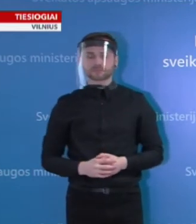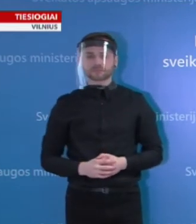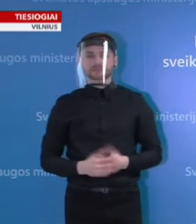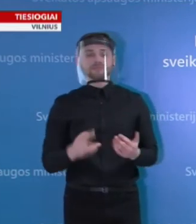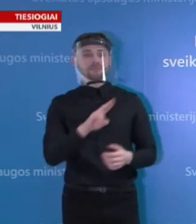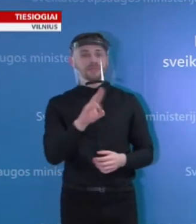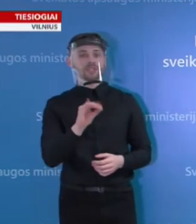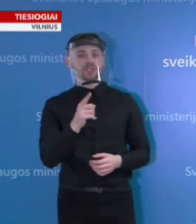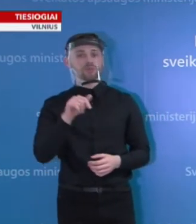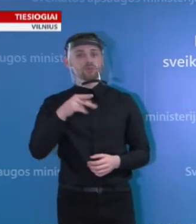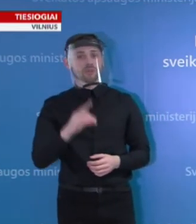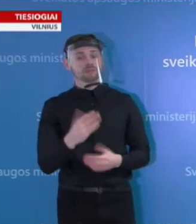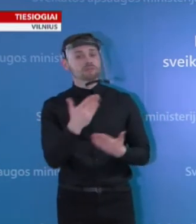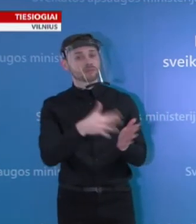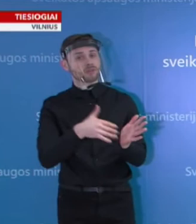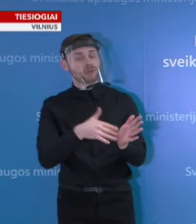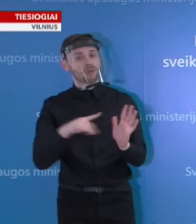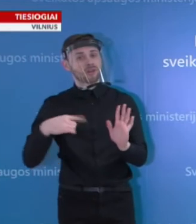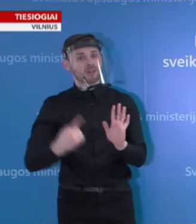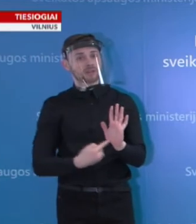Taip, Žiedūnė, laukiam klausimų.